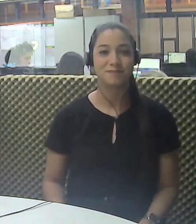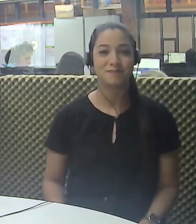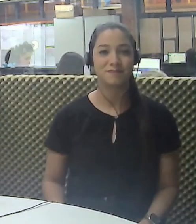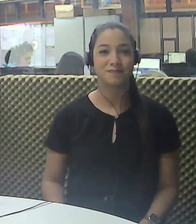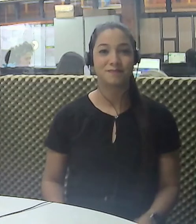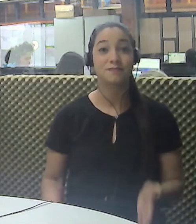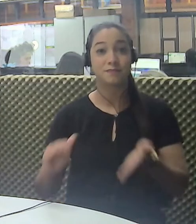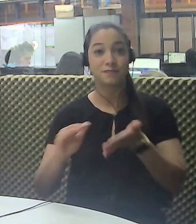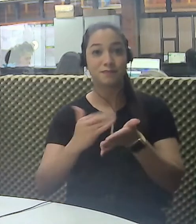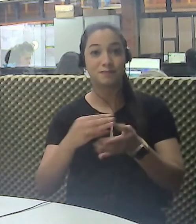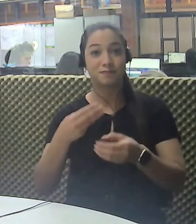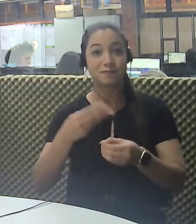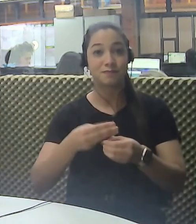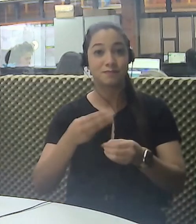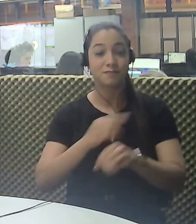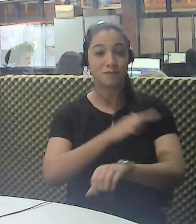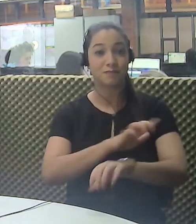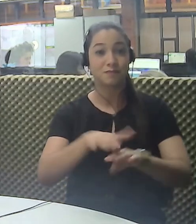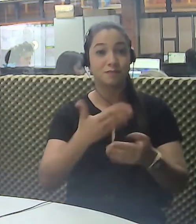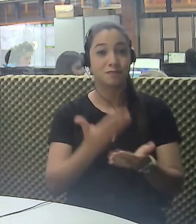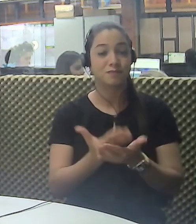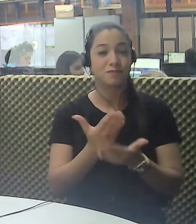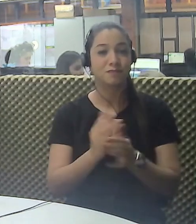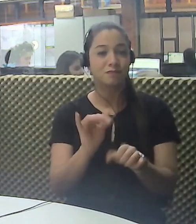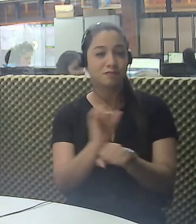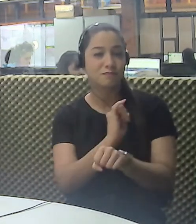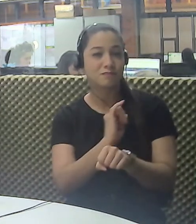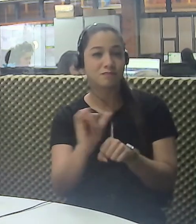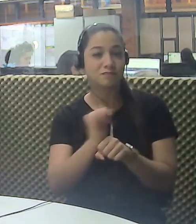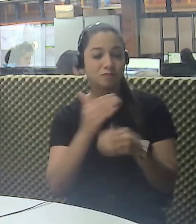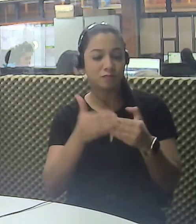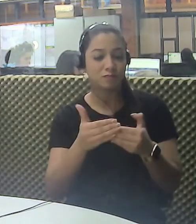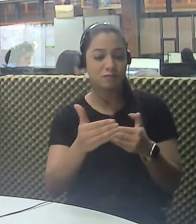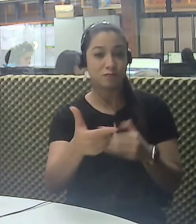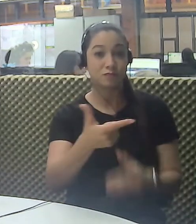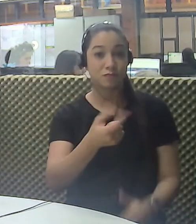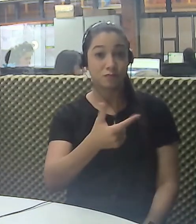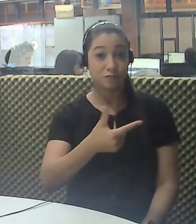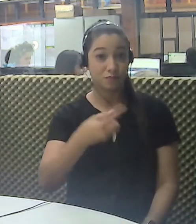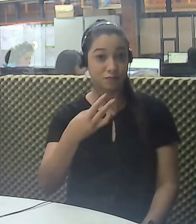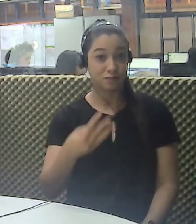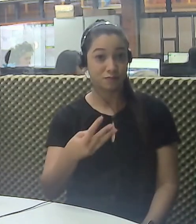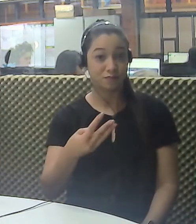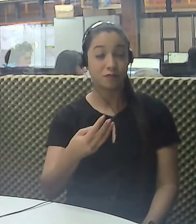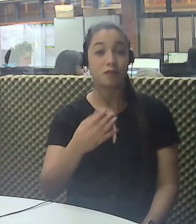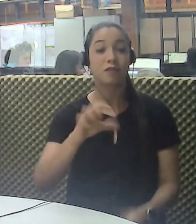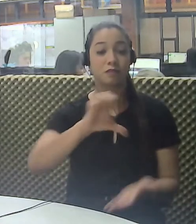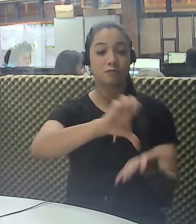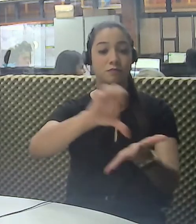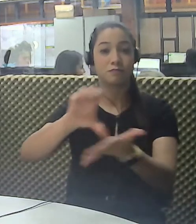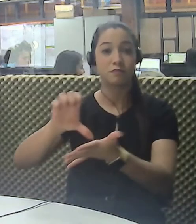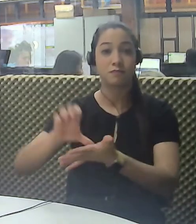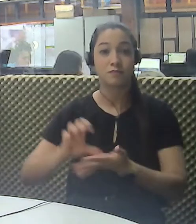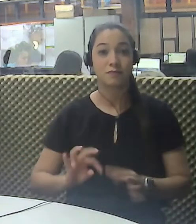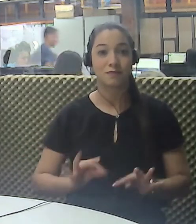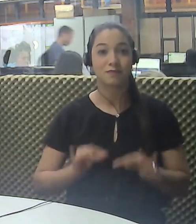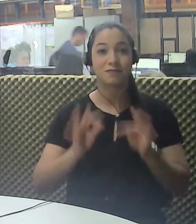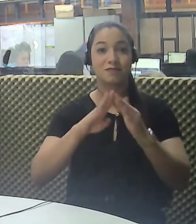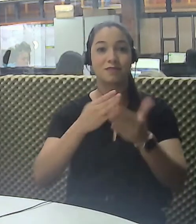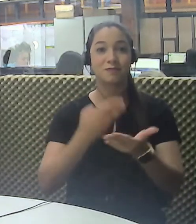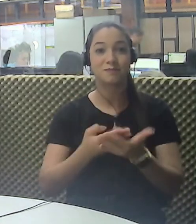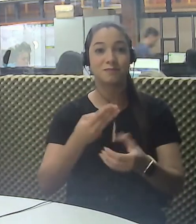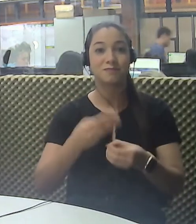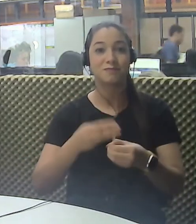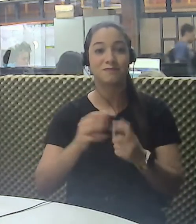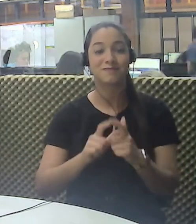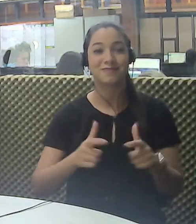A Secretaria Municipal de Educação ainda planeja implantar, a partir de 2023, centros de tecnologia nas escolas municipais